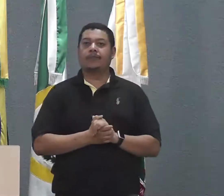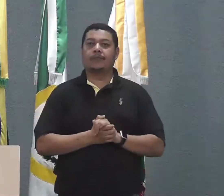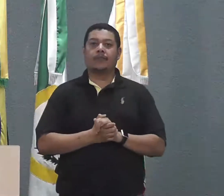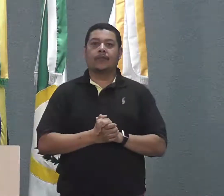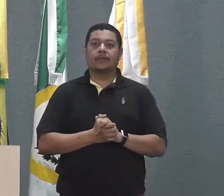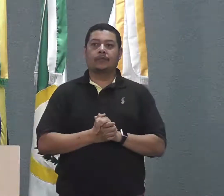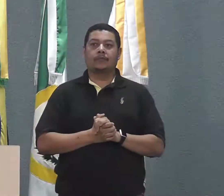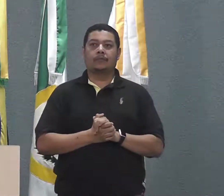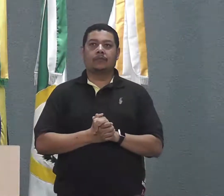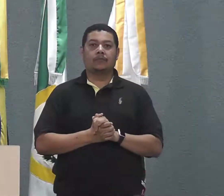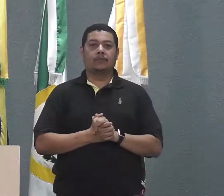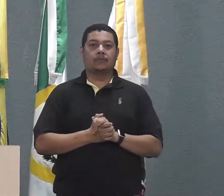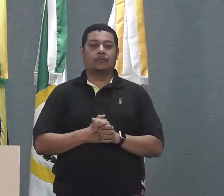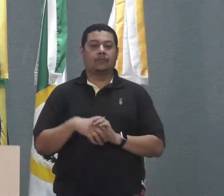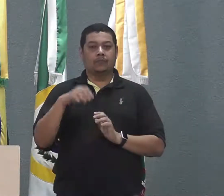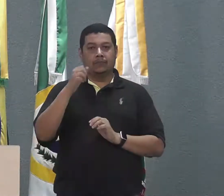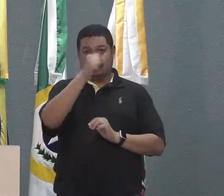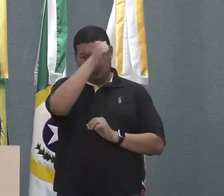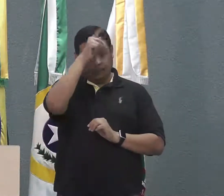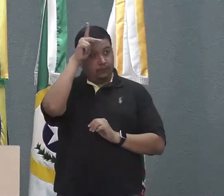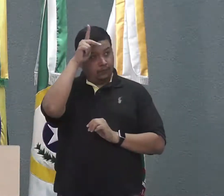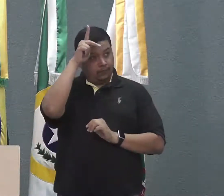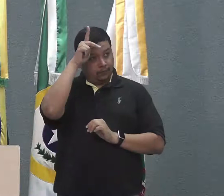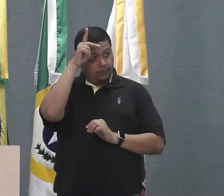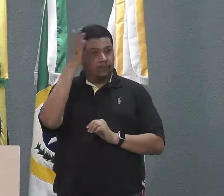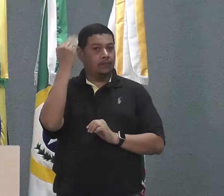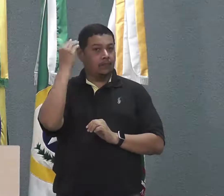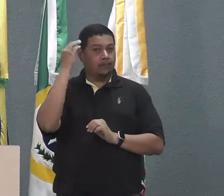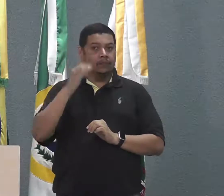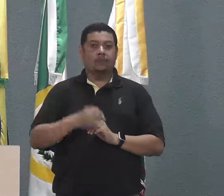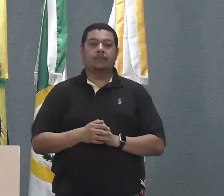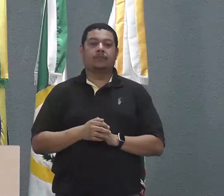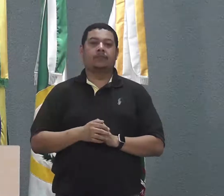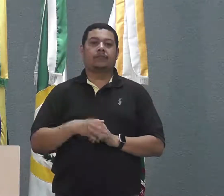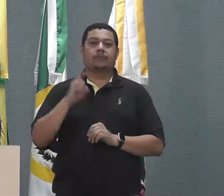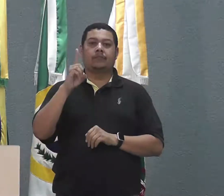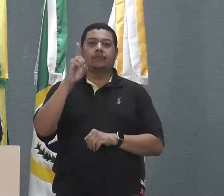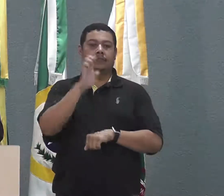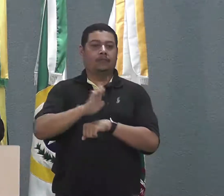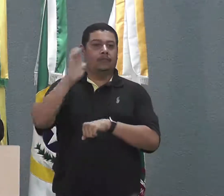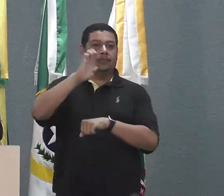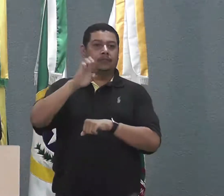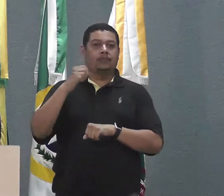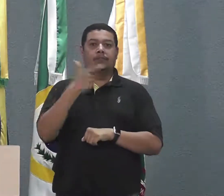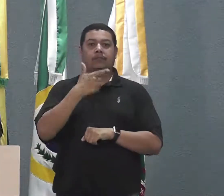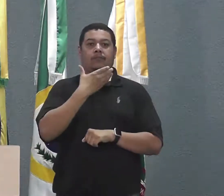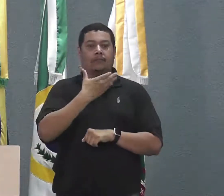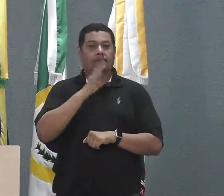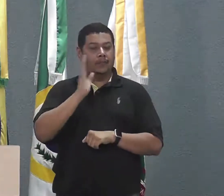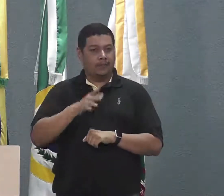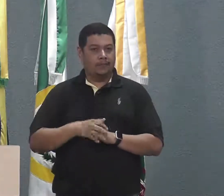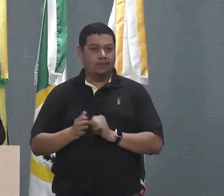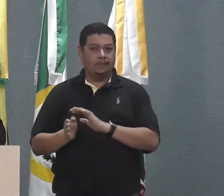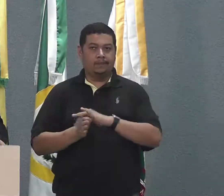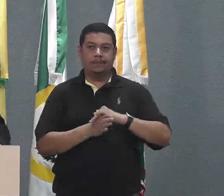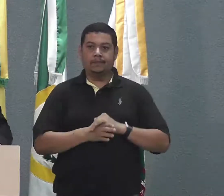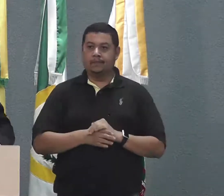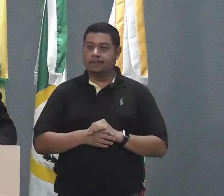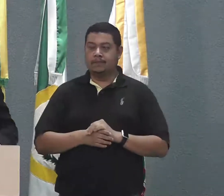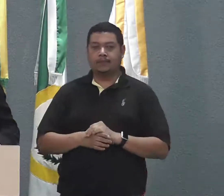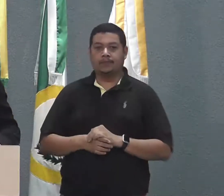Na época, o prefeito Adailto Fury era deputado estadual no dia 22 de dezembro. Senhor presidente,